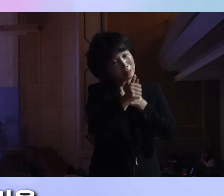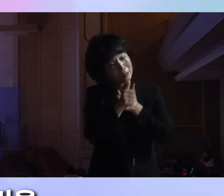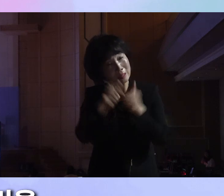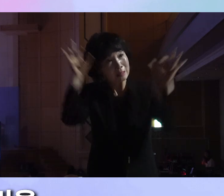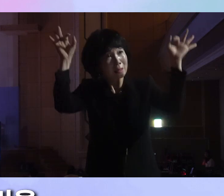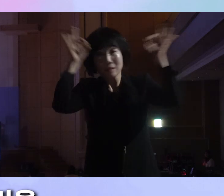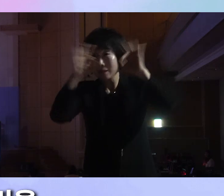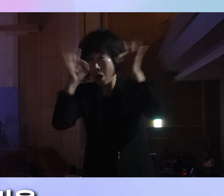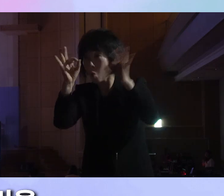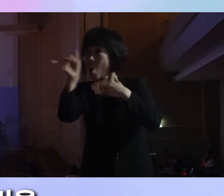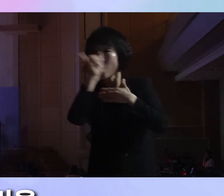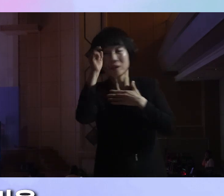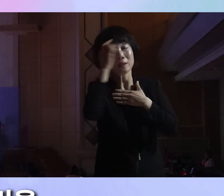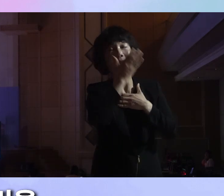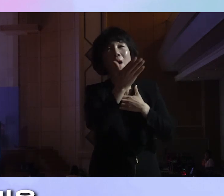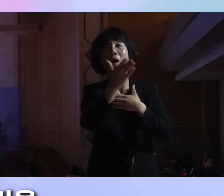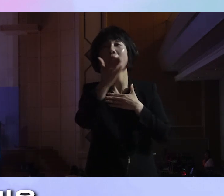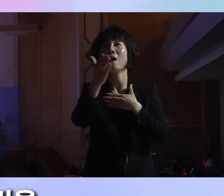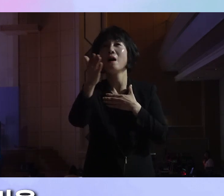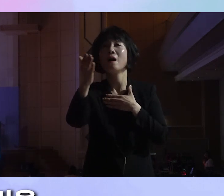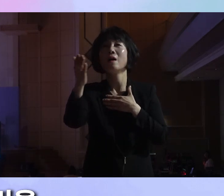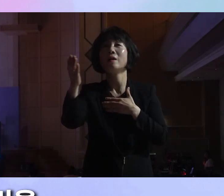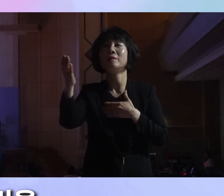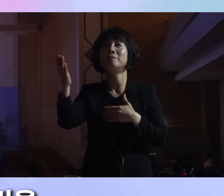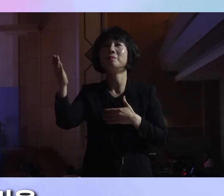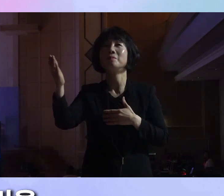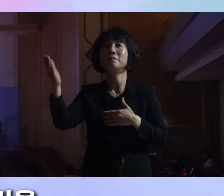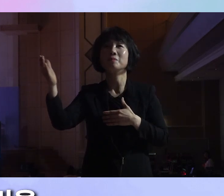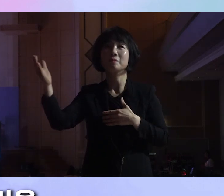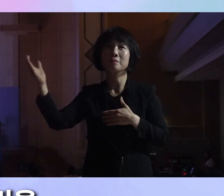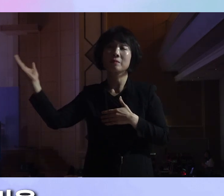쫓고 있나?